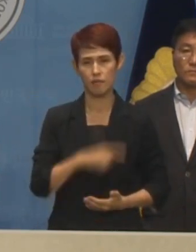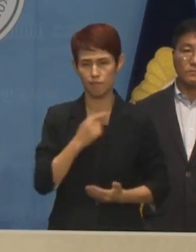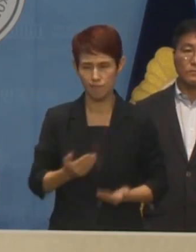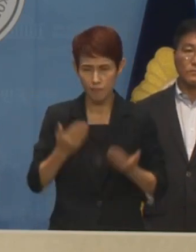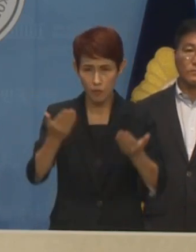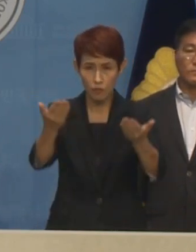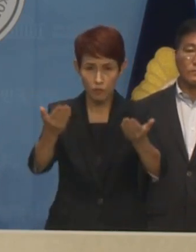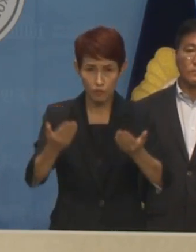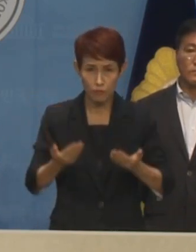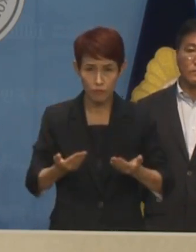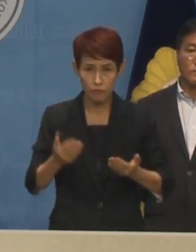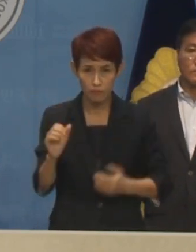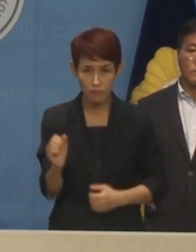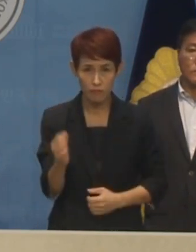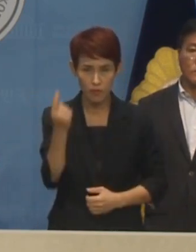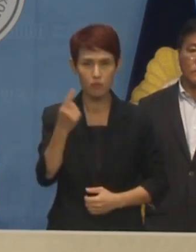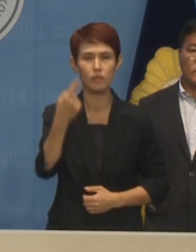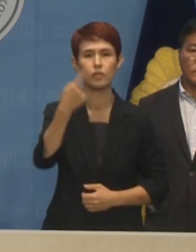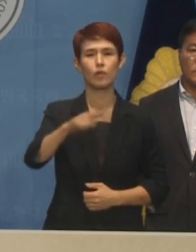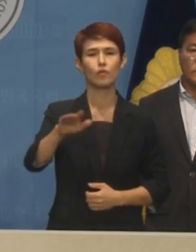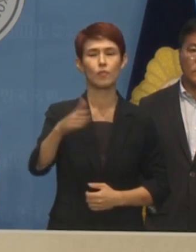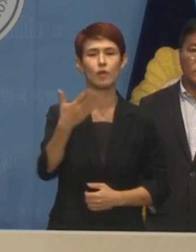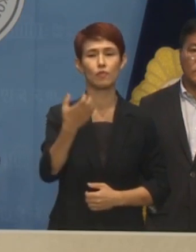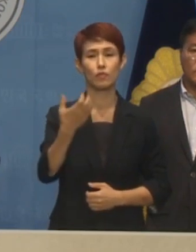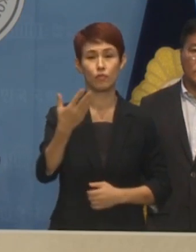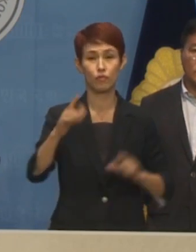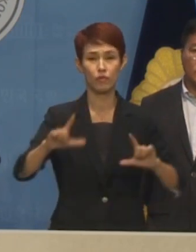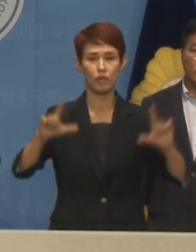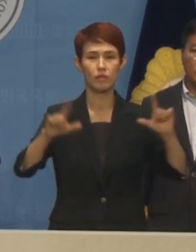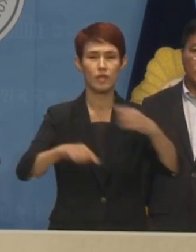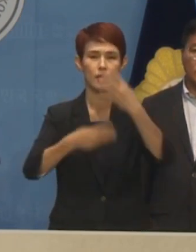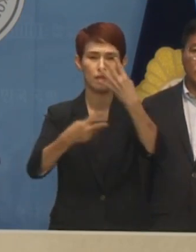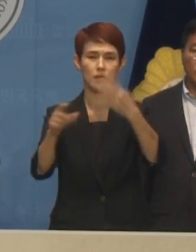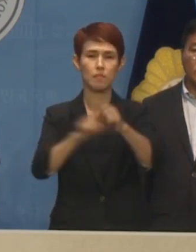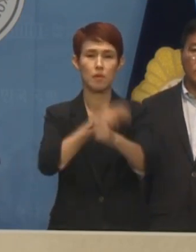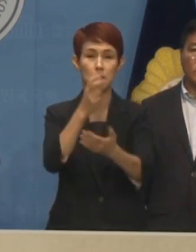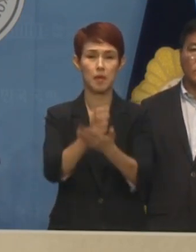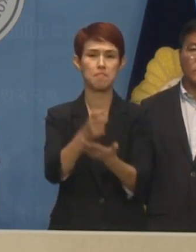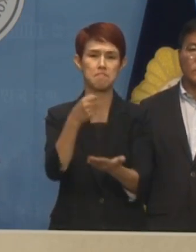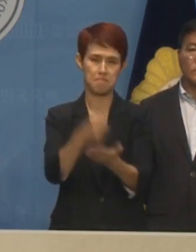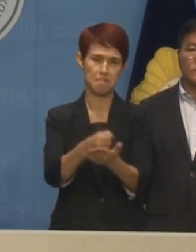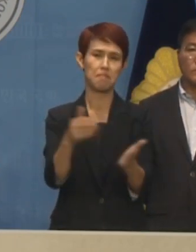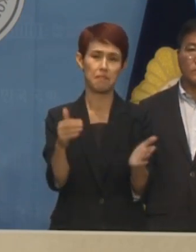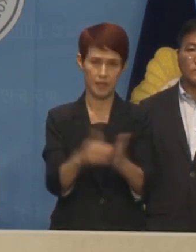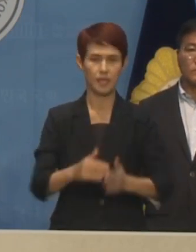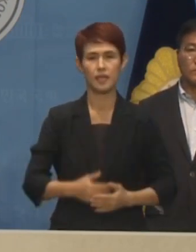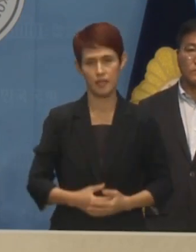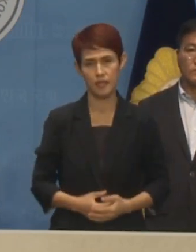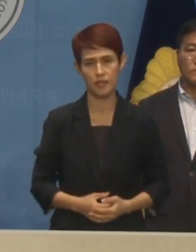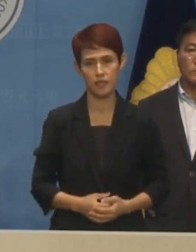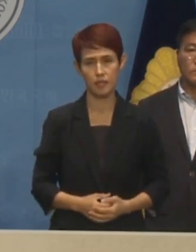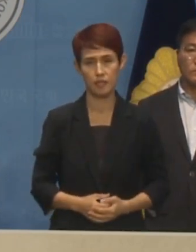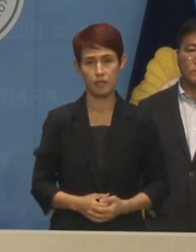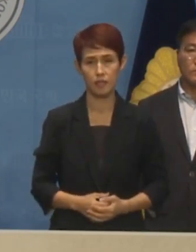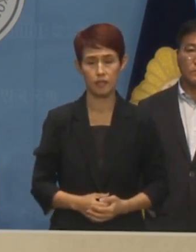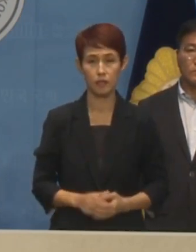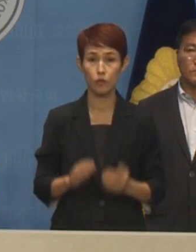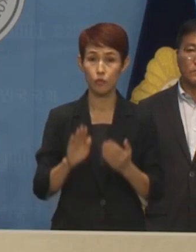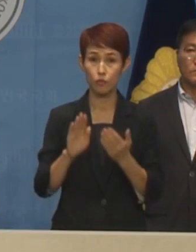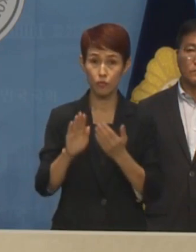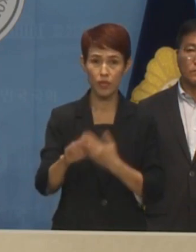있었기에 1999년 4.3 특별법이 제정될 수 있었습니다. 그